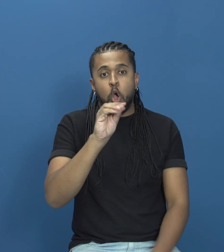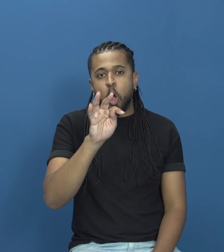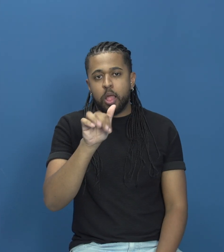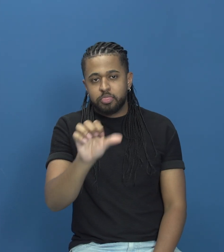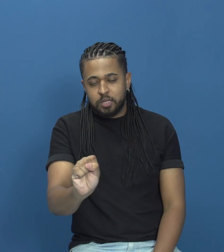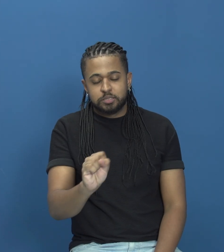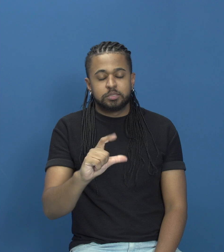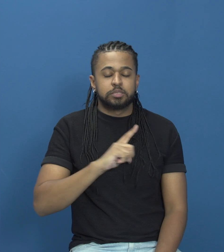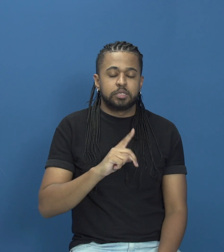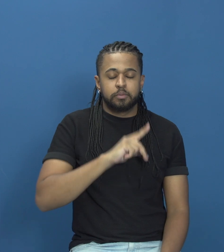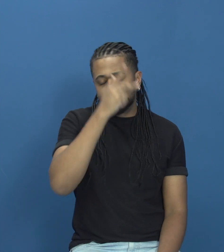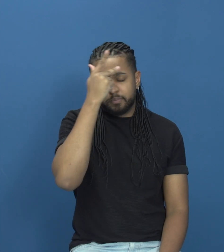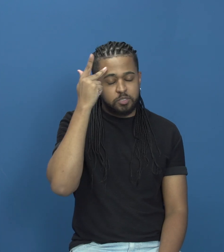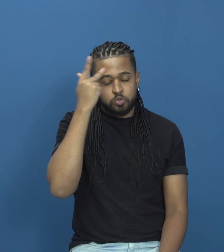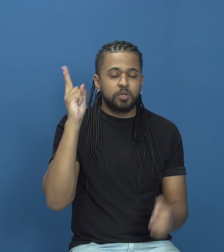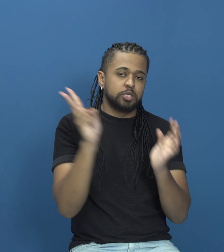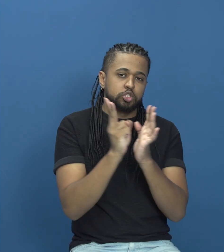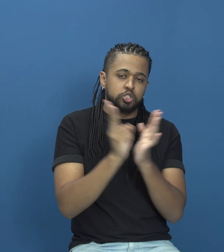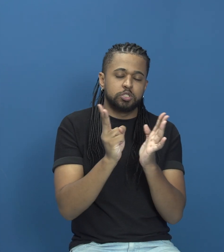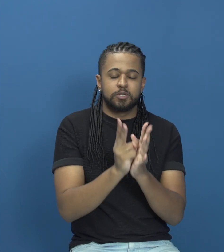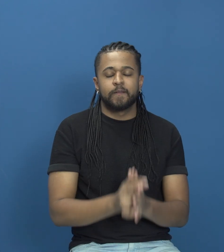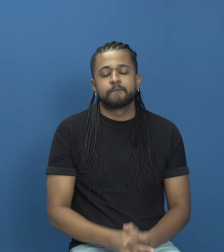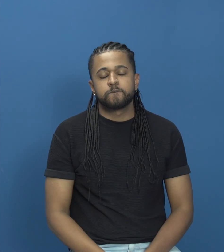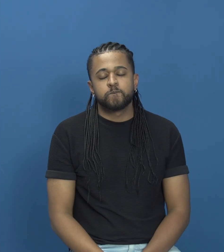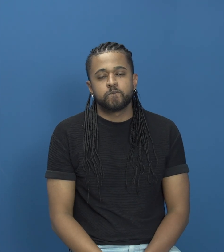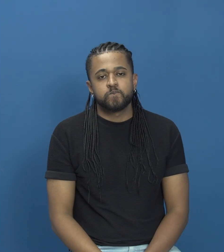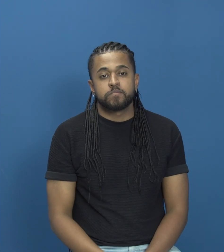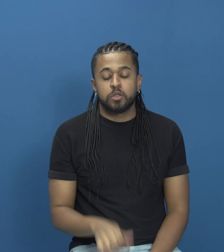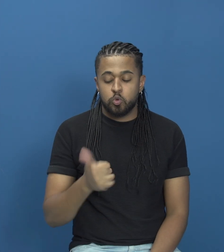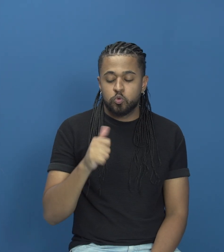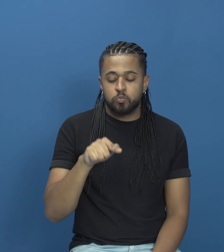cotas destinadas a pessoas indígenas.